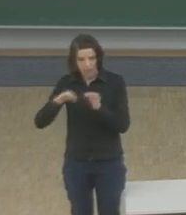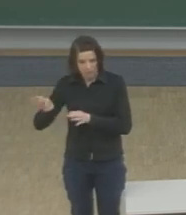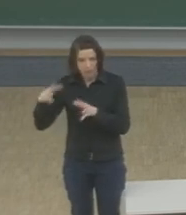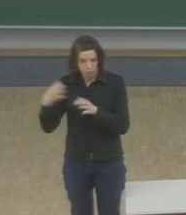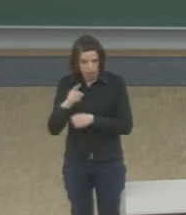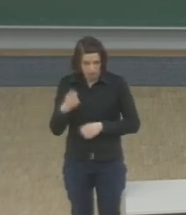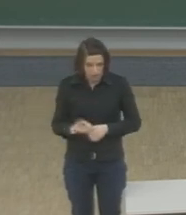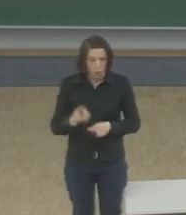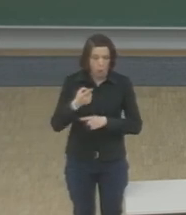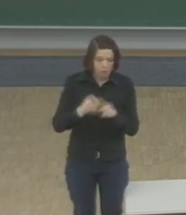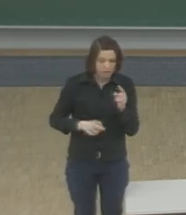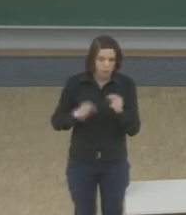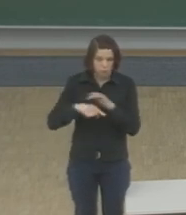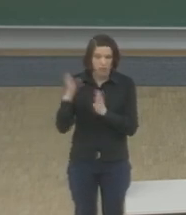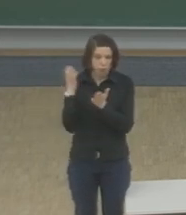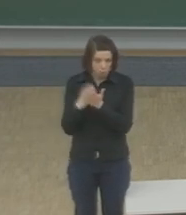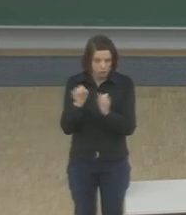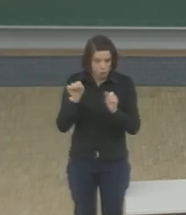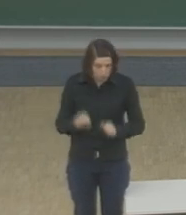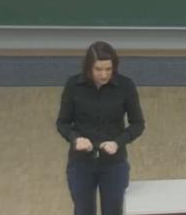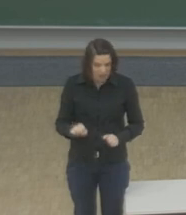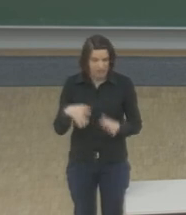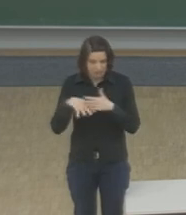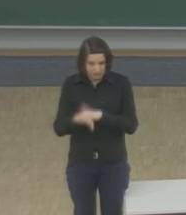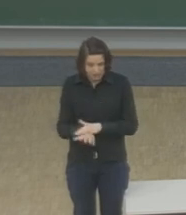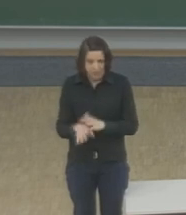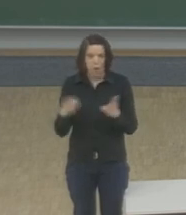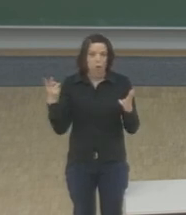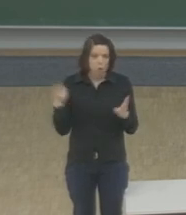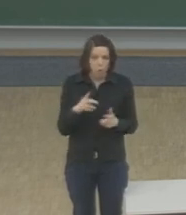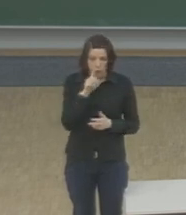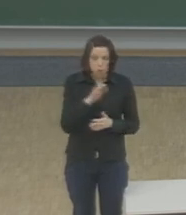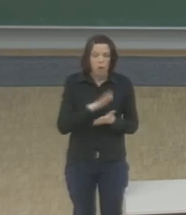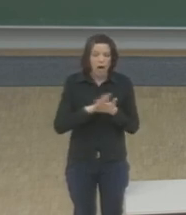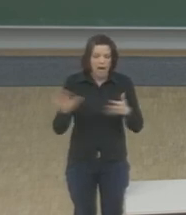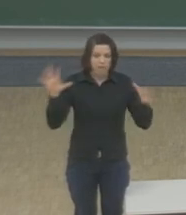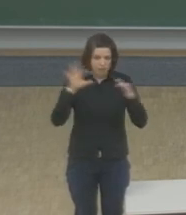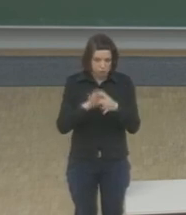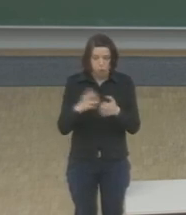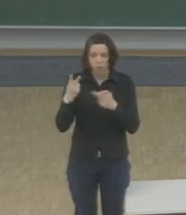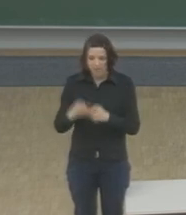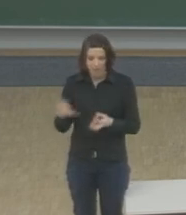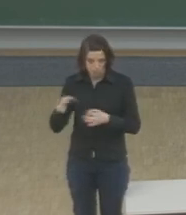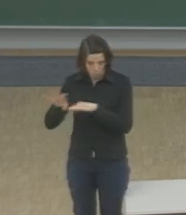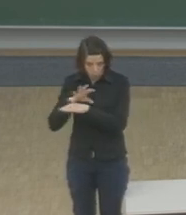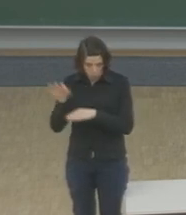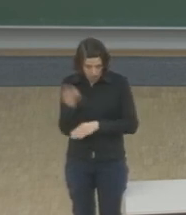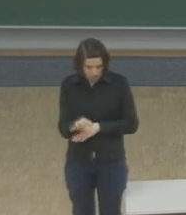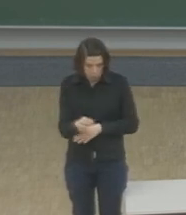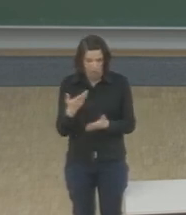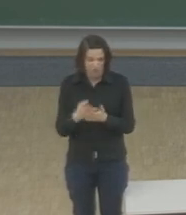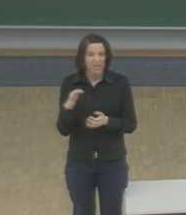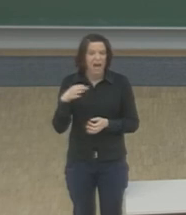und durch Substitution integrieren kann oder händisch eben nur noch einfache Funktionen und den Rest mit Computerhilfe.